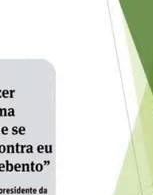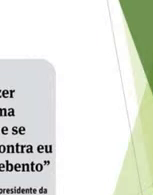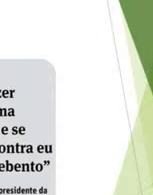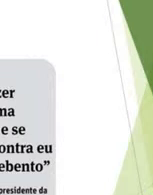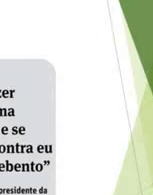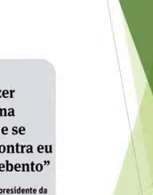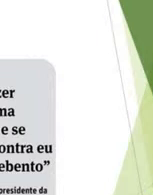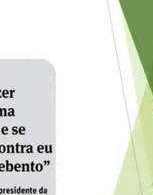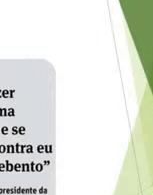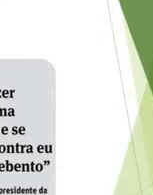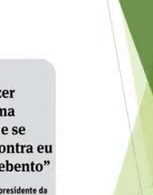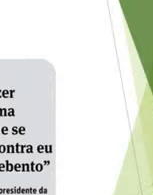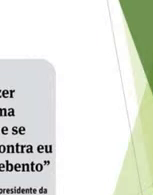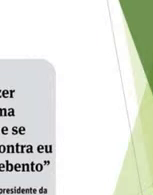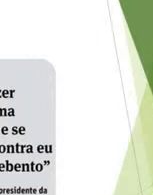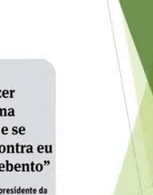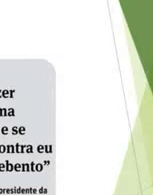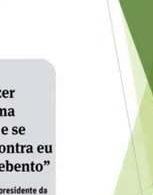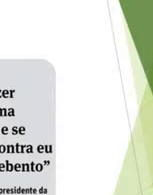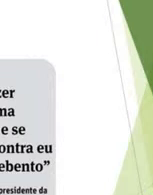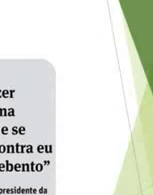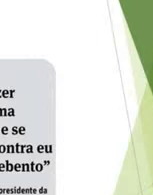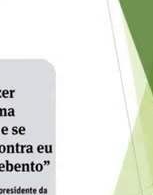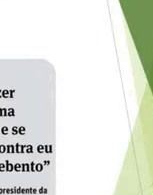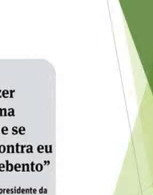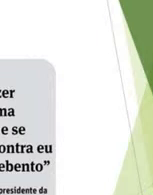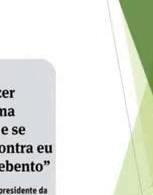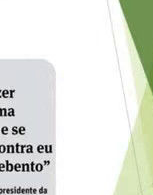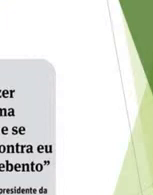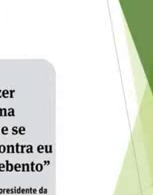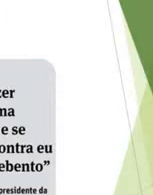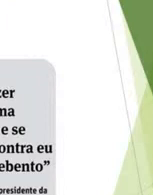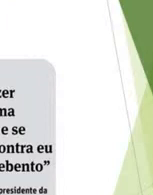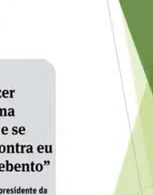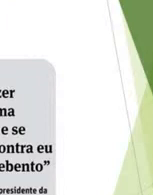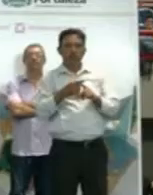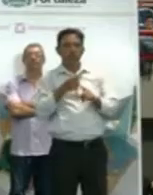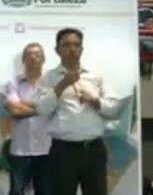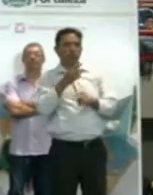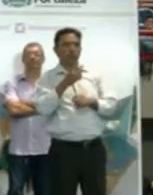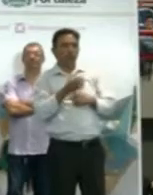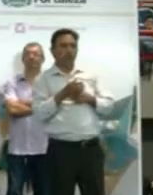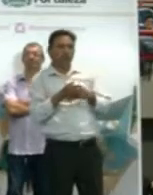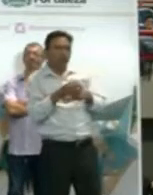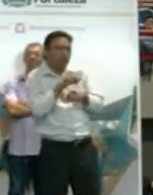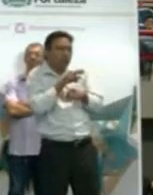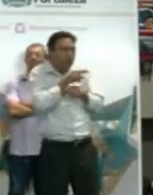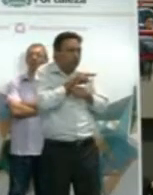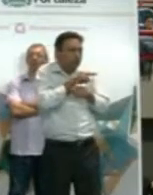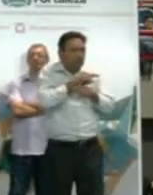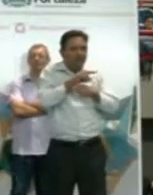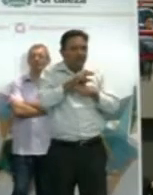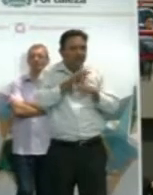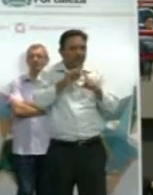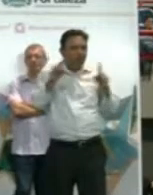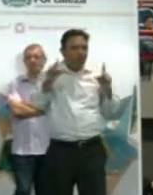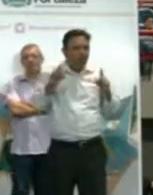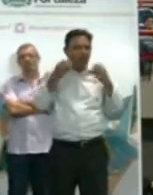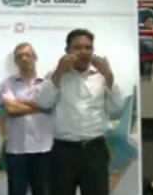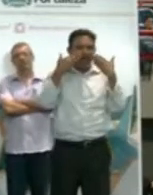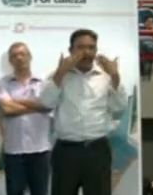sala de aula quem era policial e quem era estudante. Você tinha infiltração e todo dia. Quando ela terminou o discurso, eu